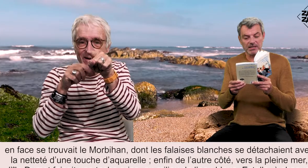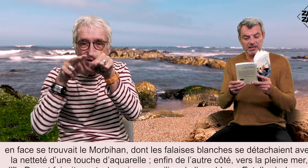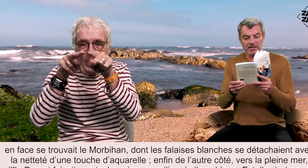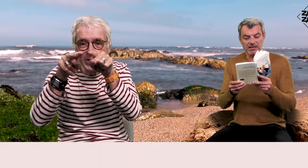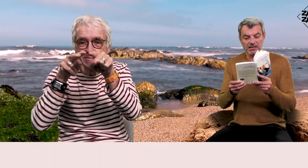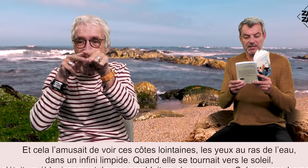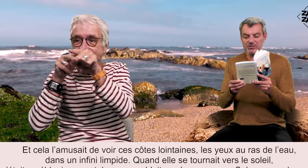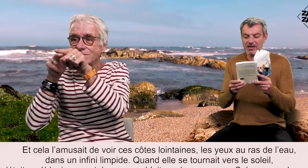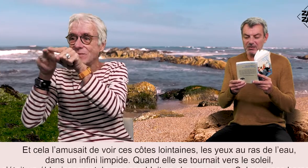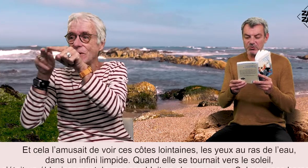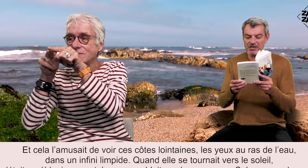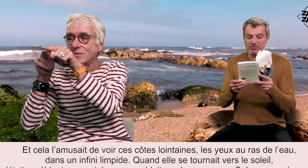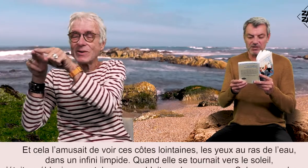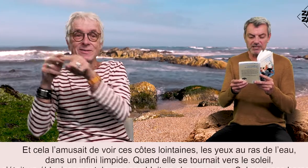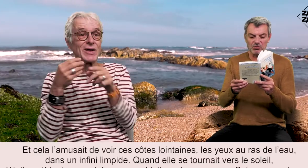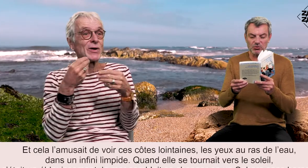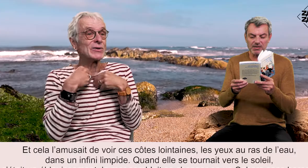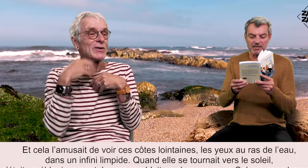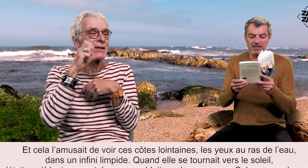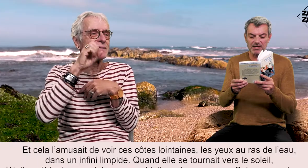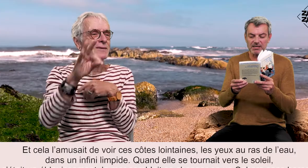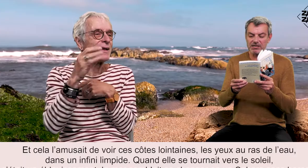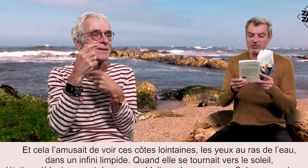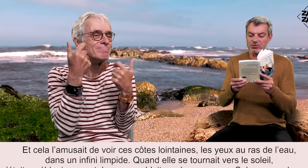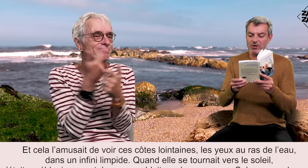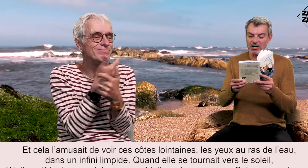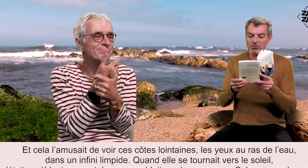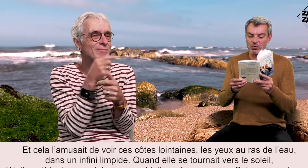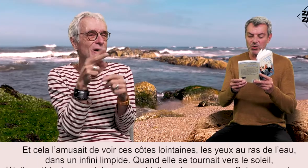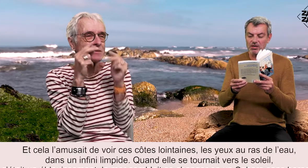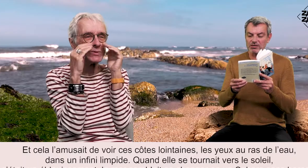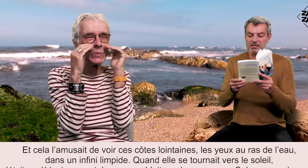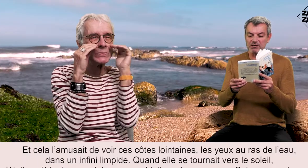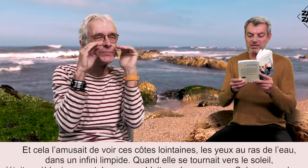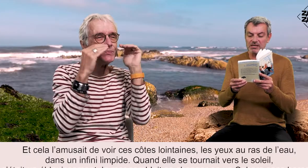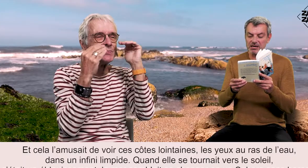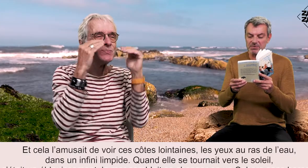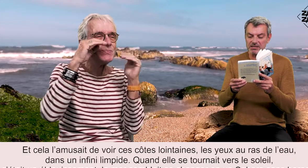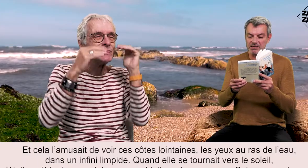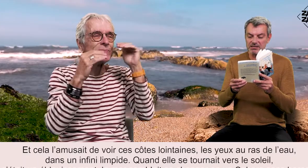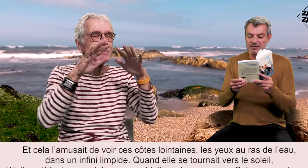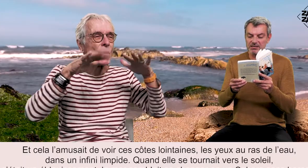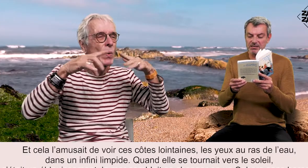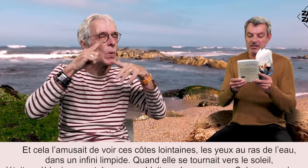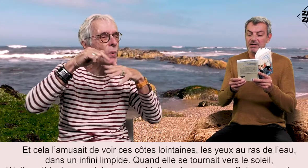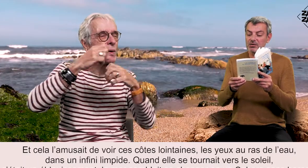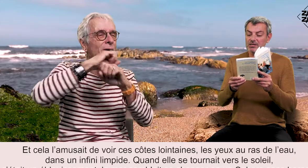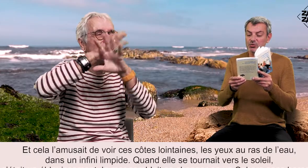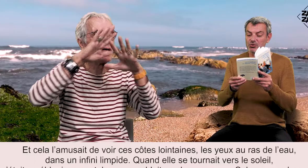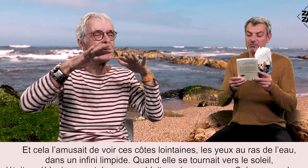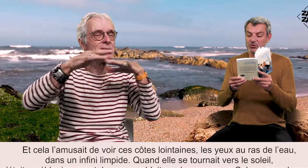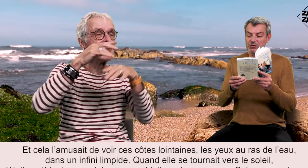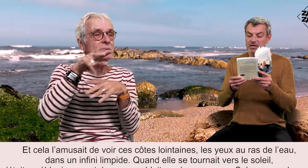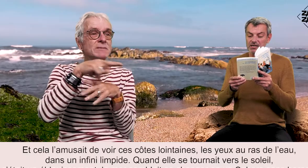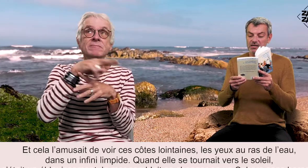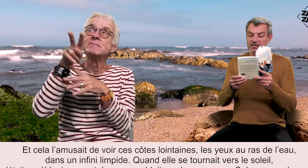regarder. Et cela l'amusait de voir ces côtes lointaines, les yeux au ras de l'eau, dans un infini limpide. Quand elle